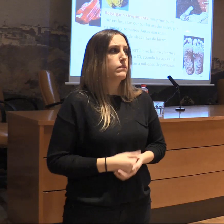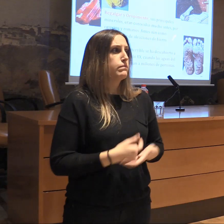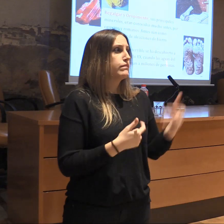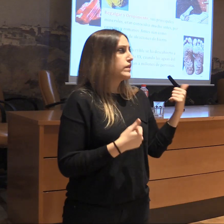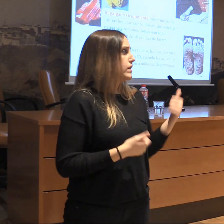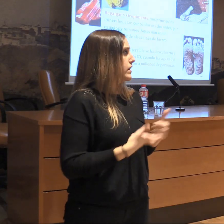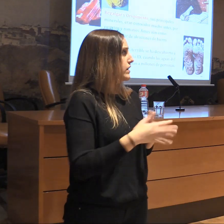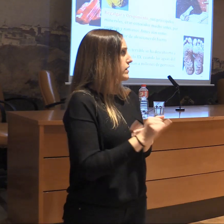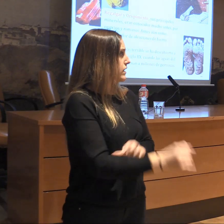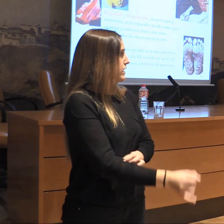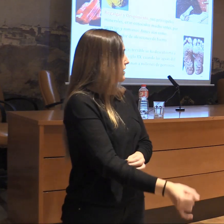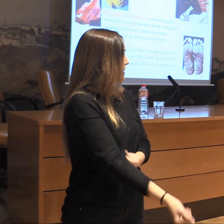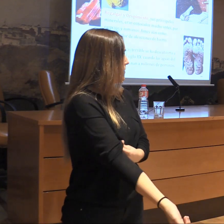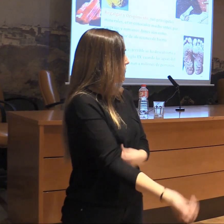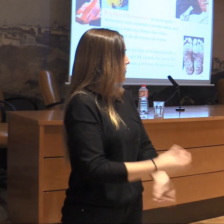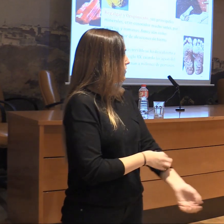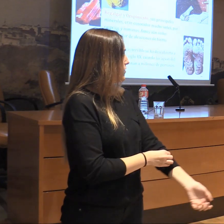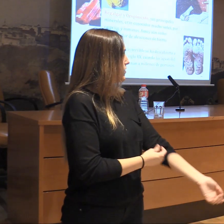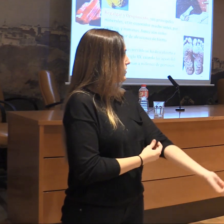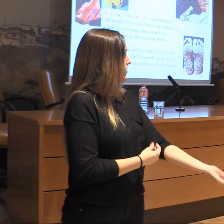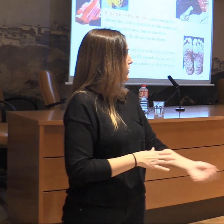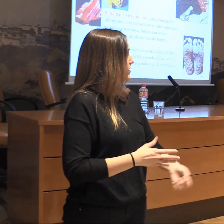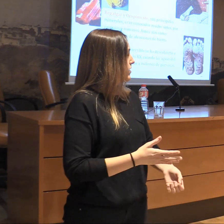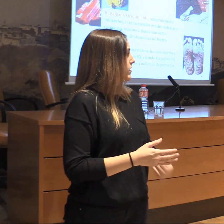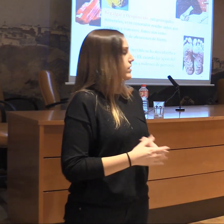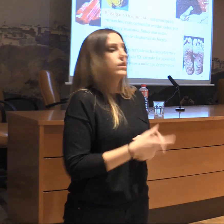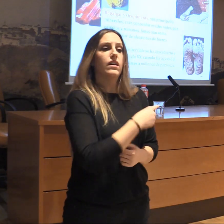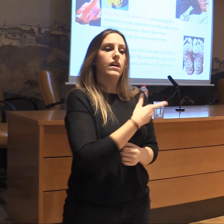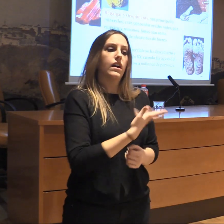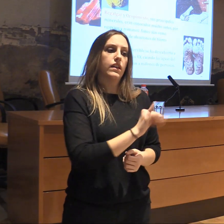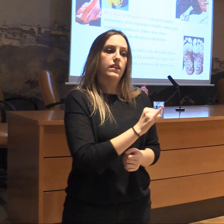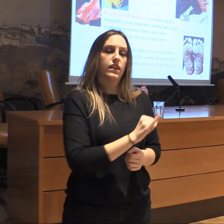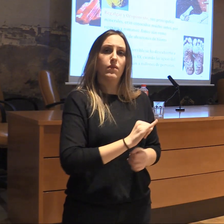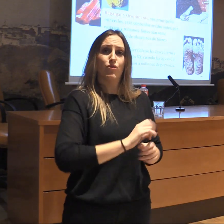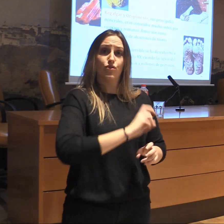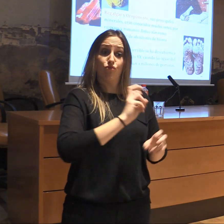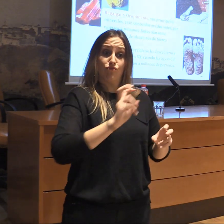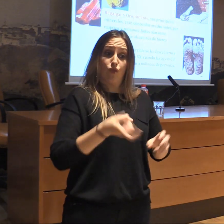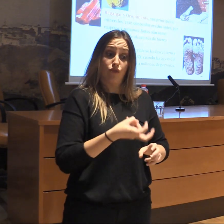tenemos la otra cara del arsénico, que es